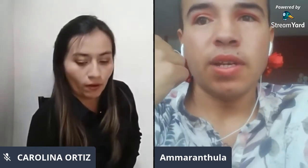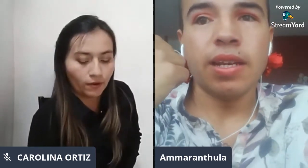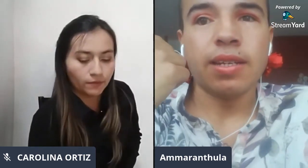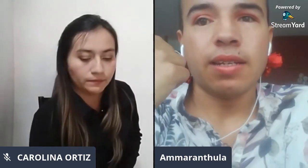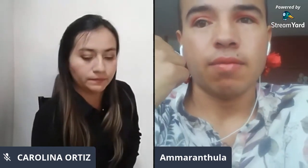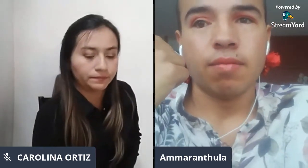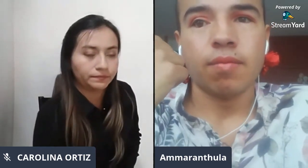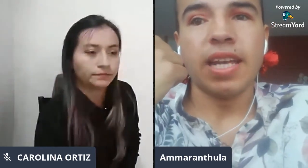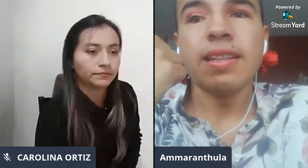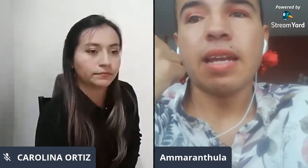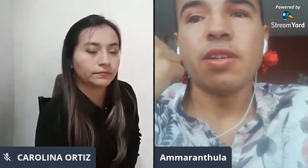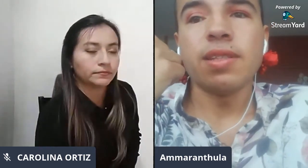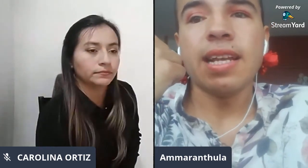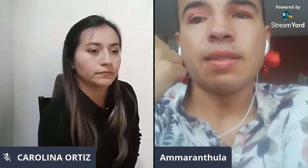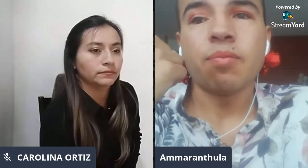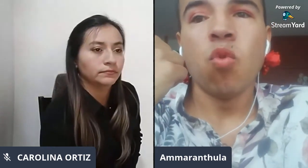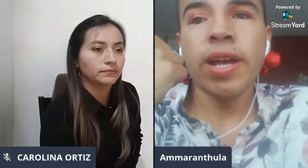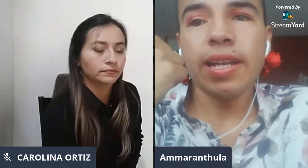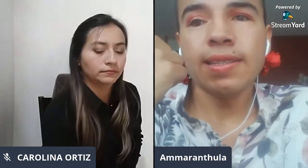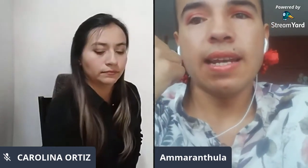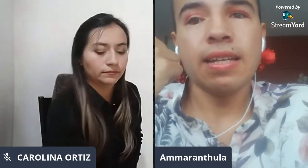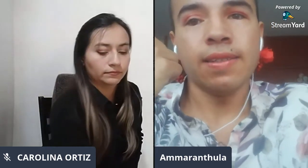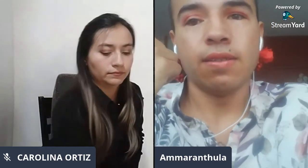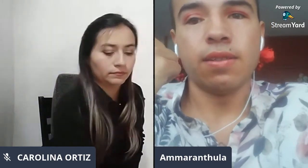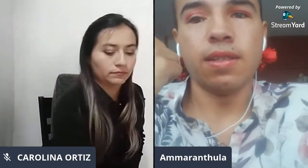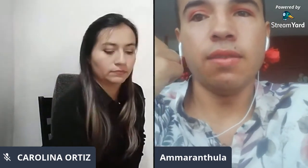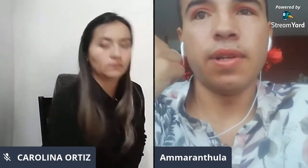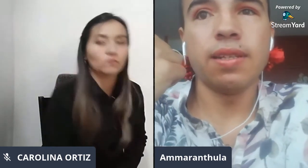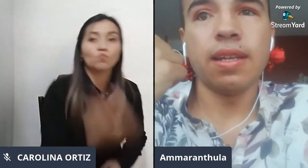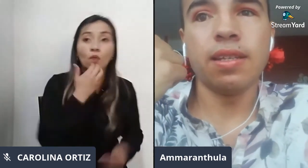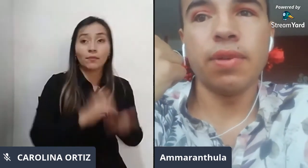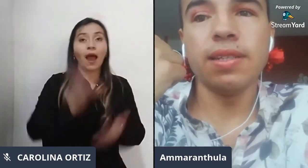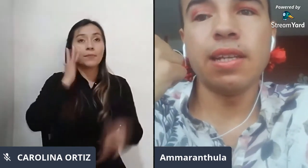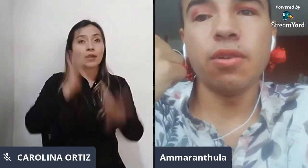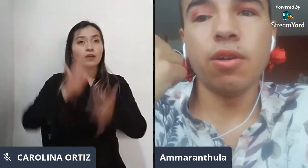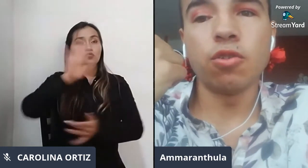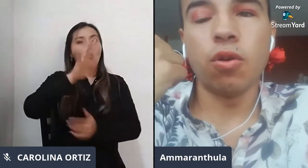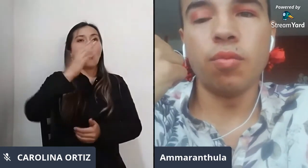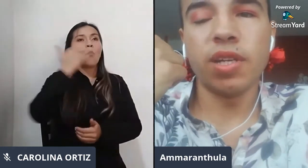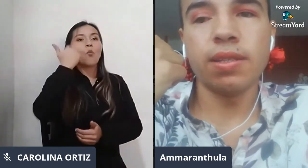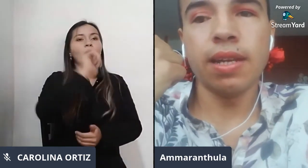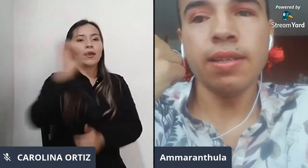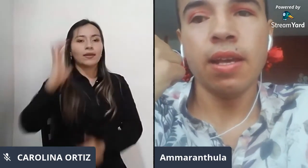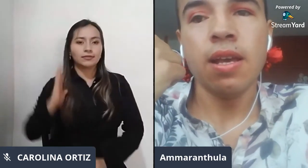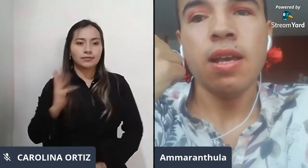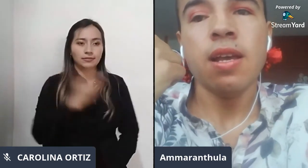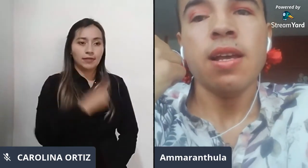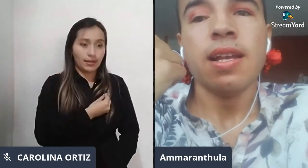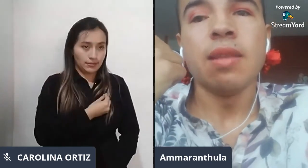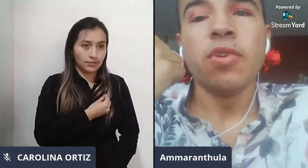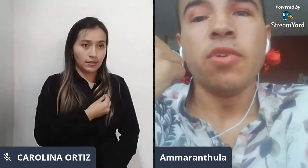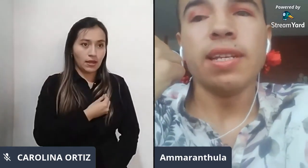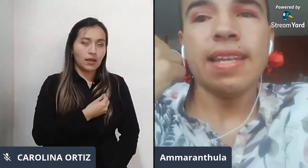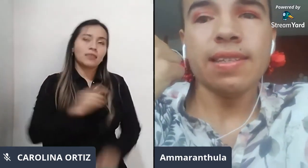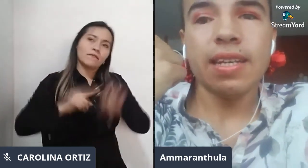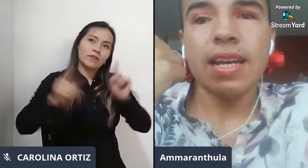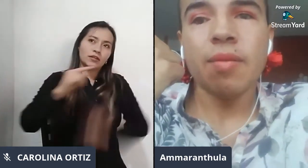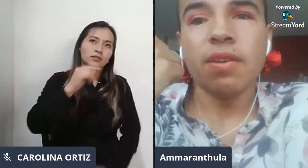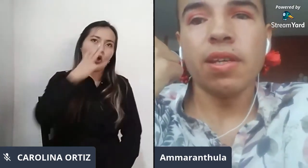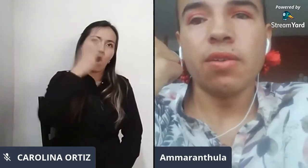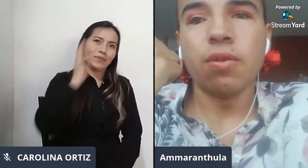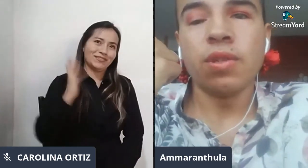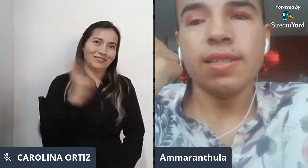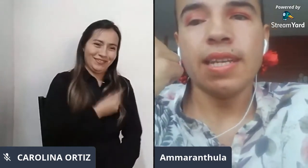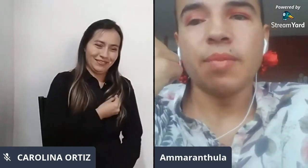hablando en términos de las mujeres trans, ¿sí? Diferenciando de los hombres trans, las mujeres trans